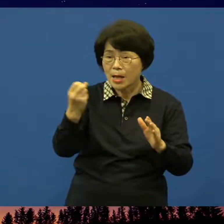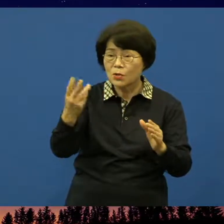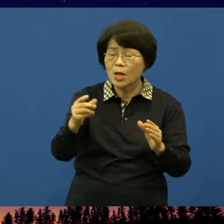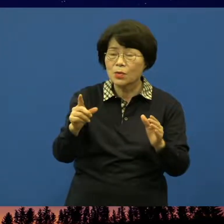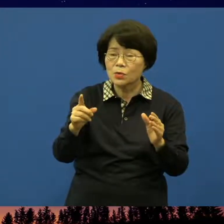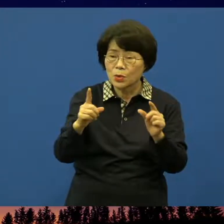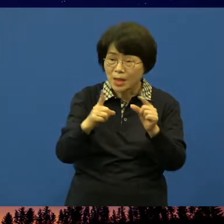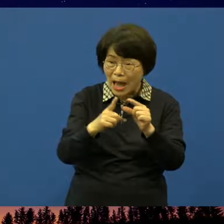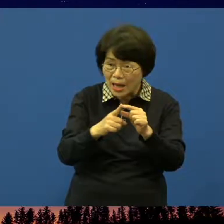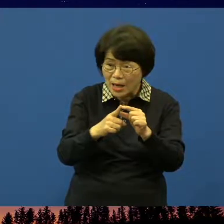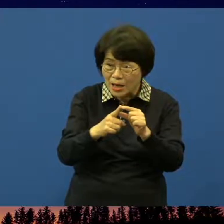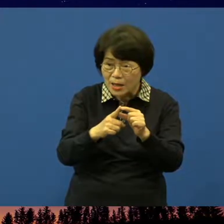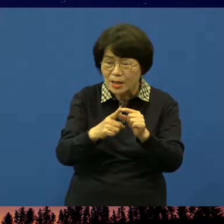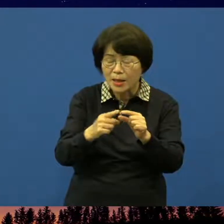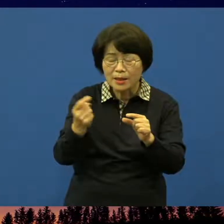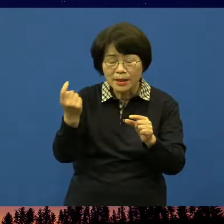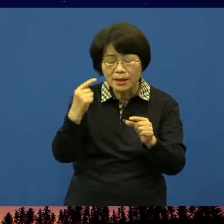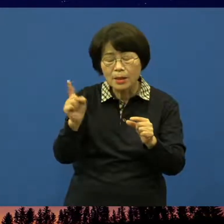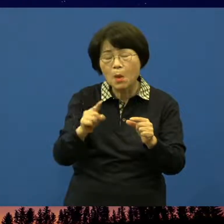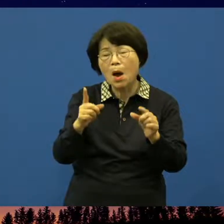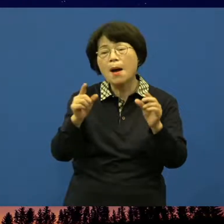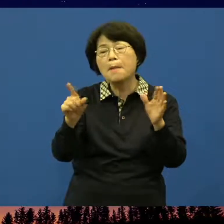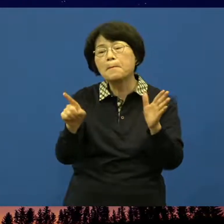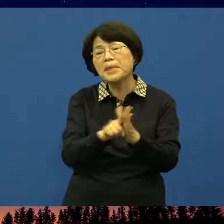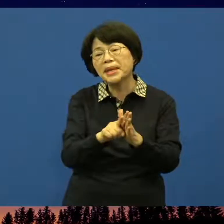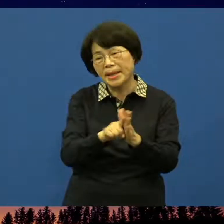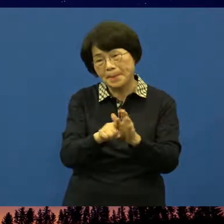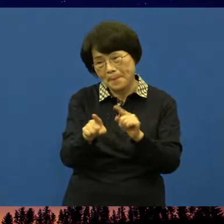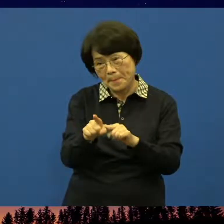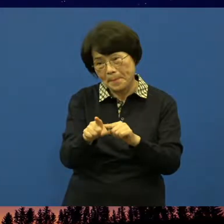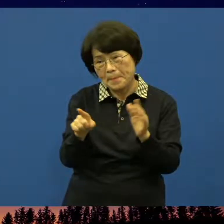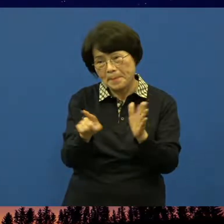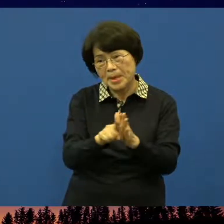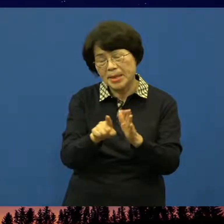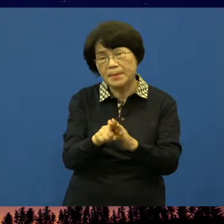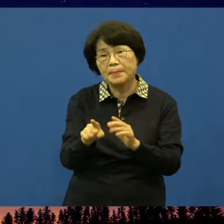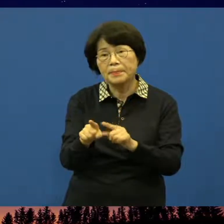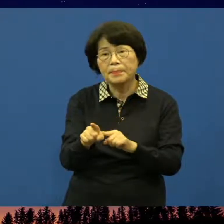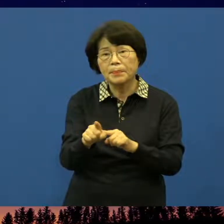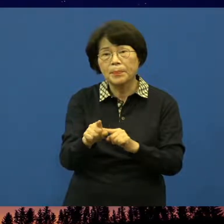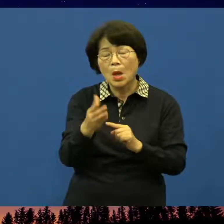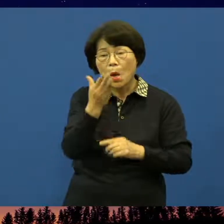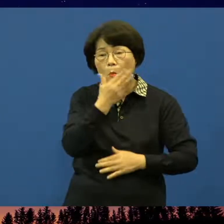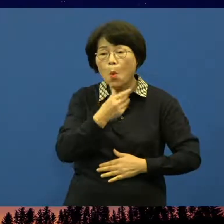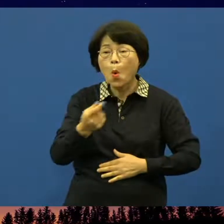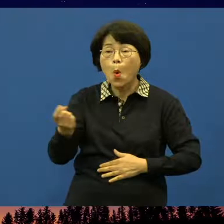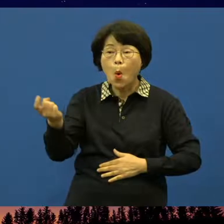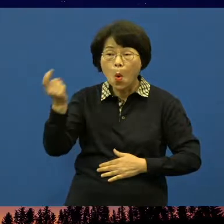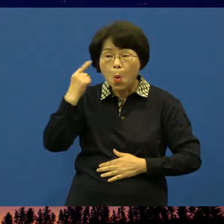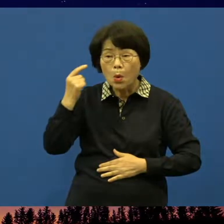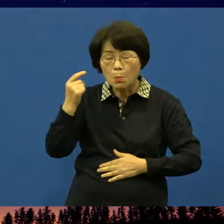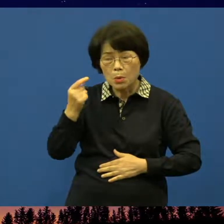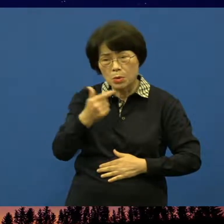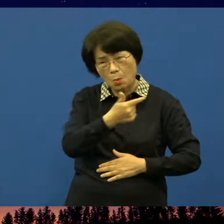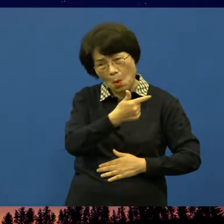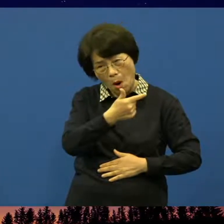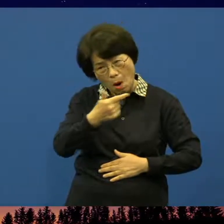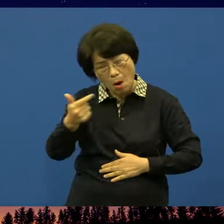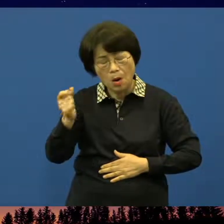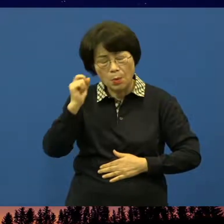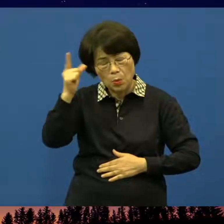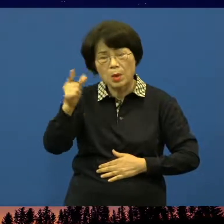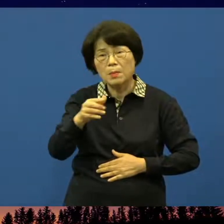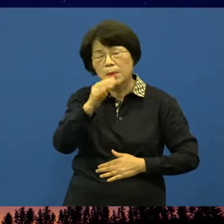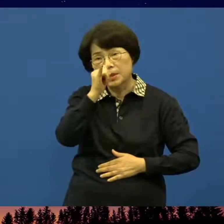믿음이라는 단어죠. 믿음이라는 단어. 이 믿음이 엄청난 것이죠. 복음이 얼마나 엄청난 것입니까?